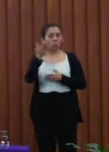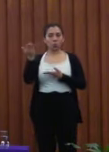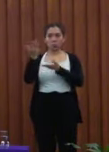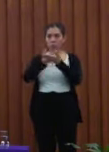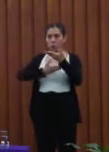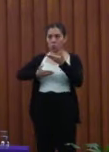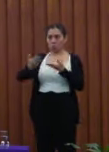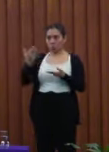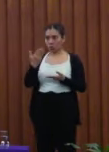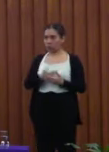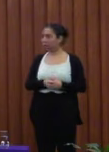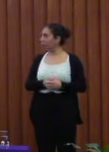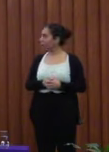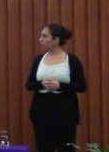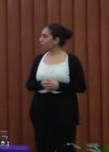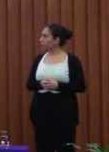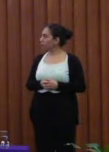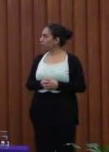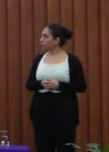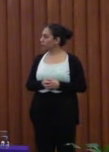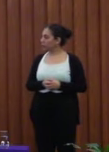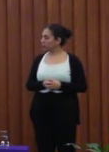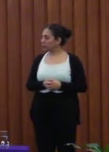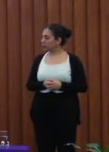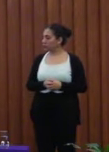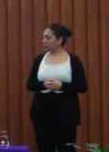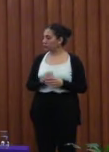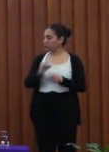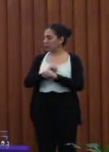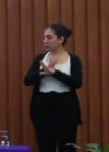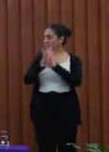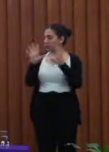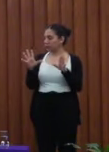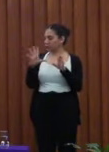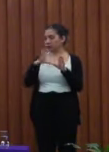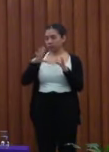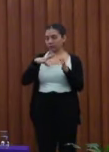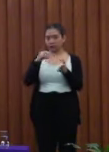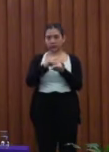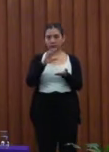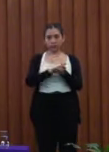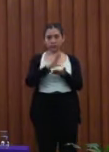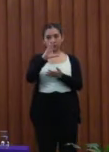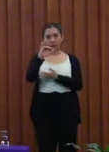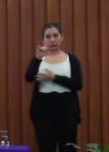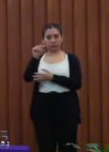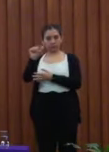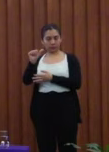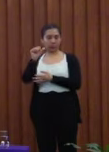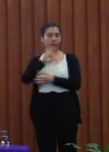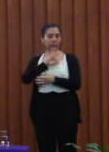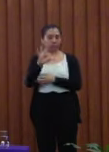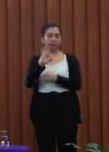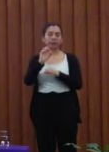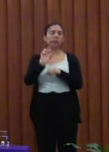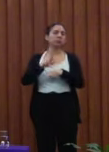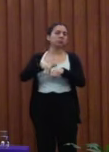puede citar, digo, se puede utilizar siempre cuando se cita la fuente, que obviamente es Letra S, y para mayores datos siempre se